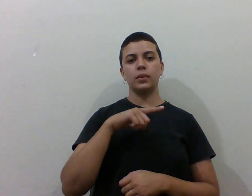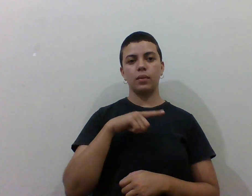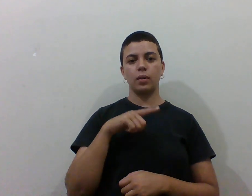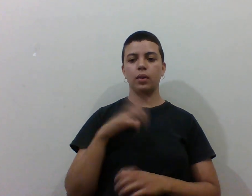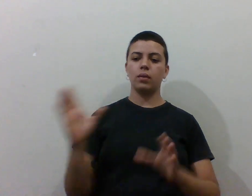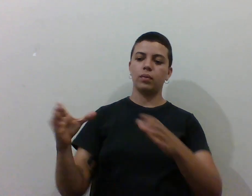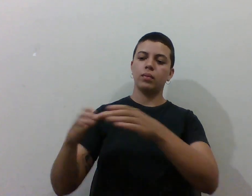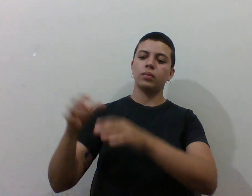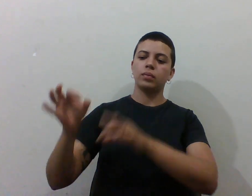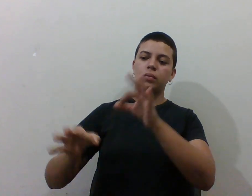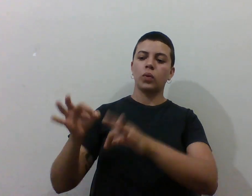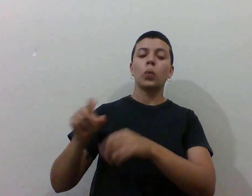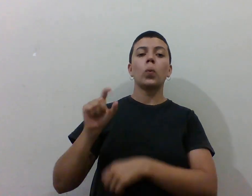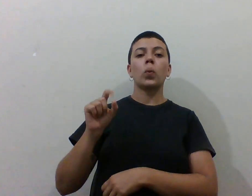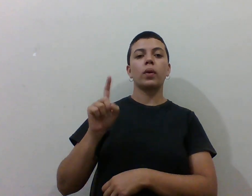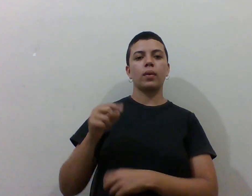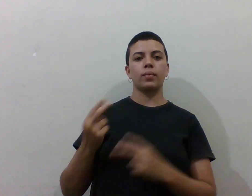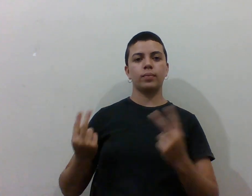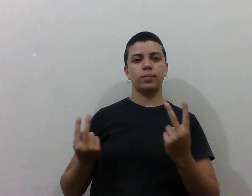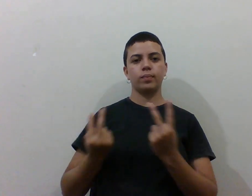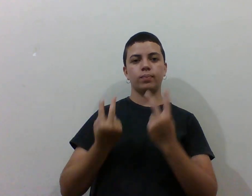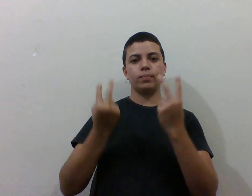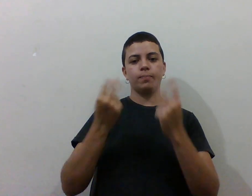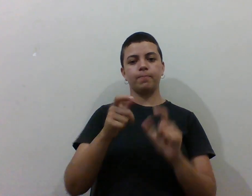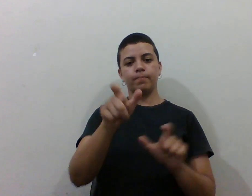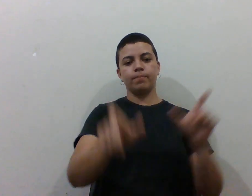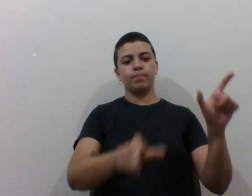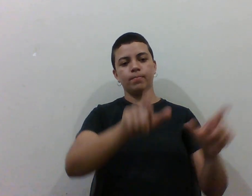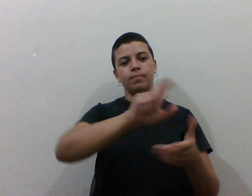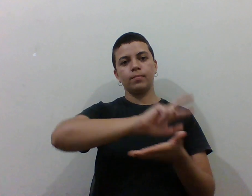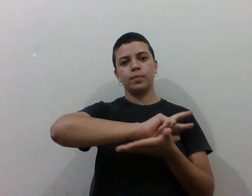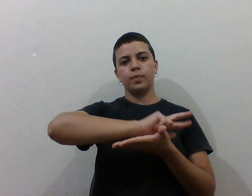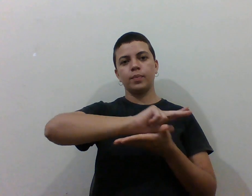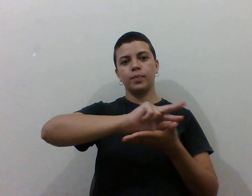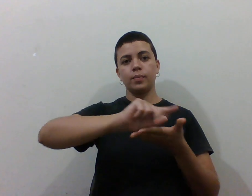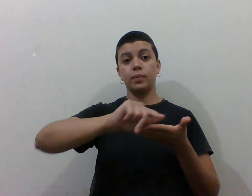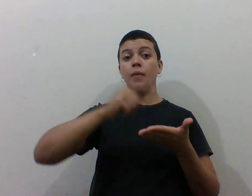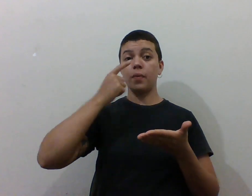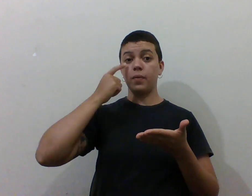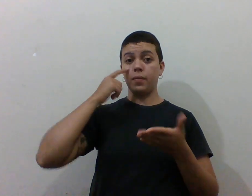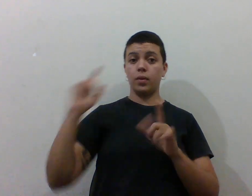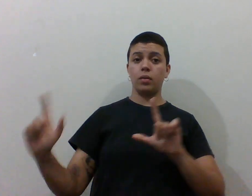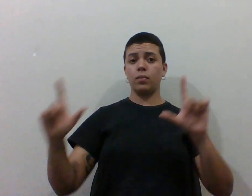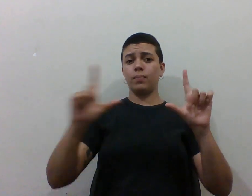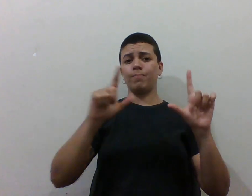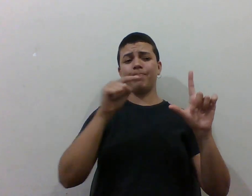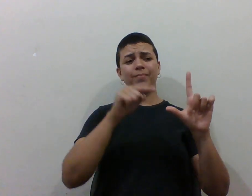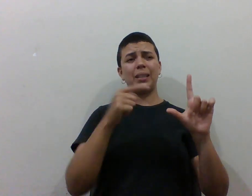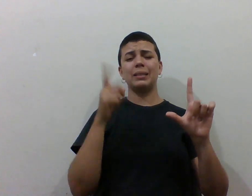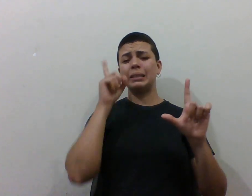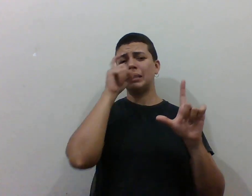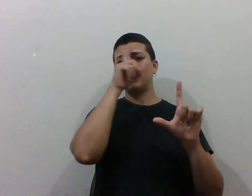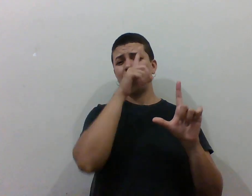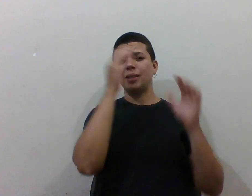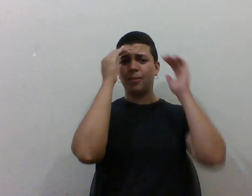valorização das diferenças e diversidades vejam esse item dificílimo de ser trabalhado hoje laicidade